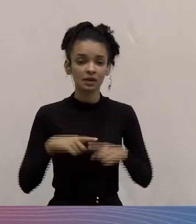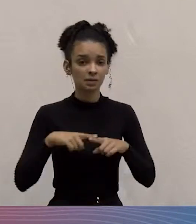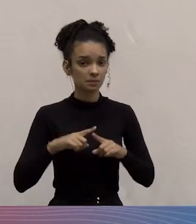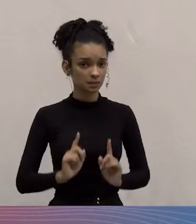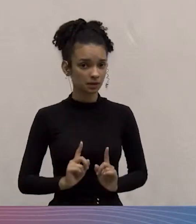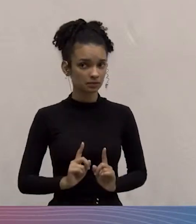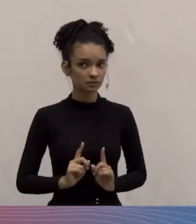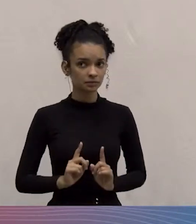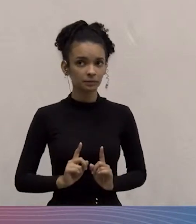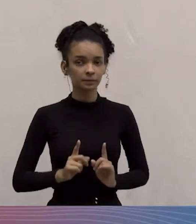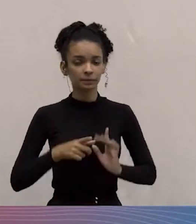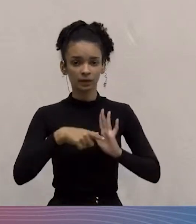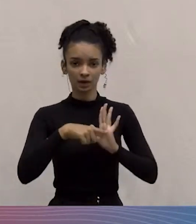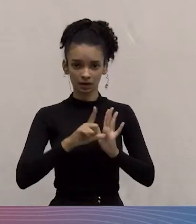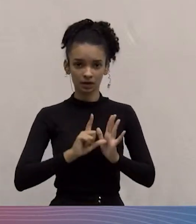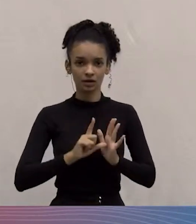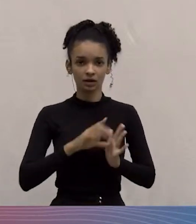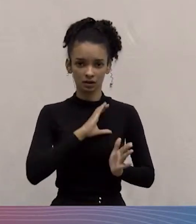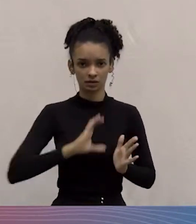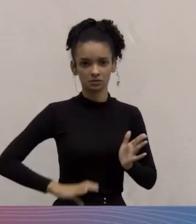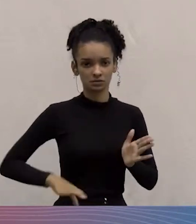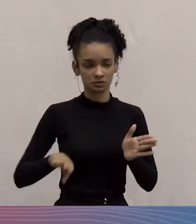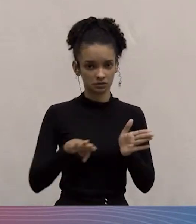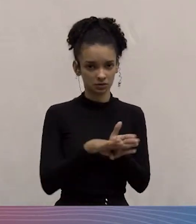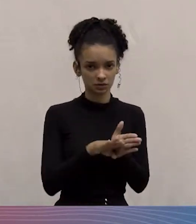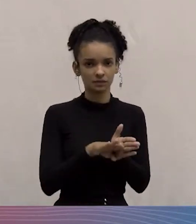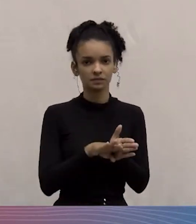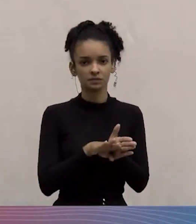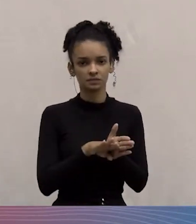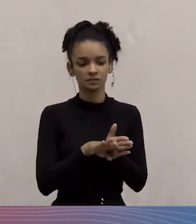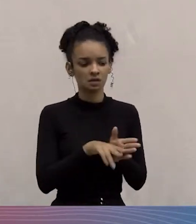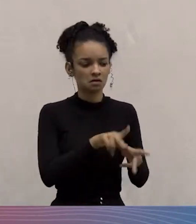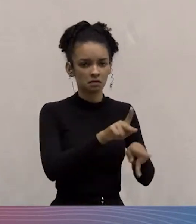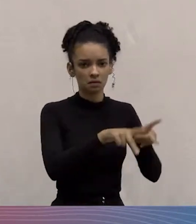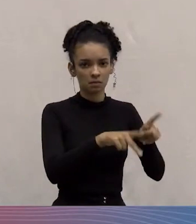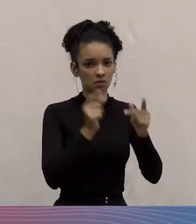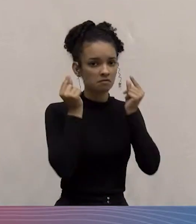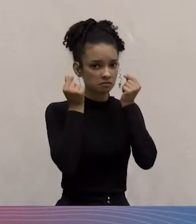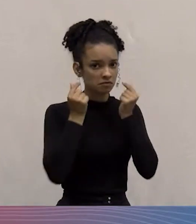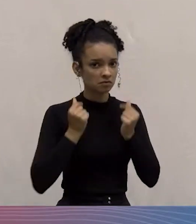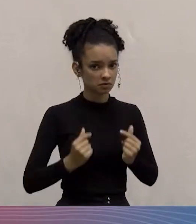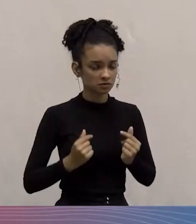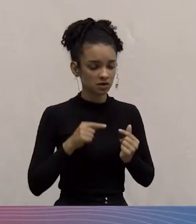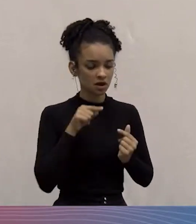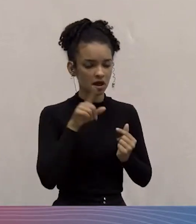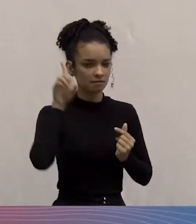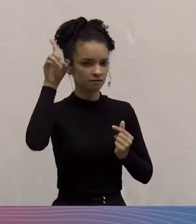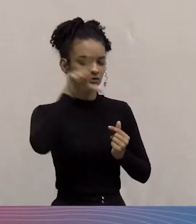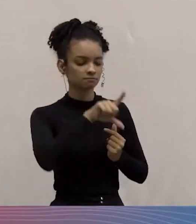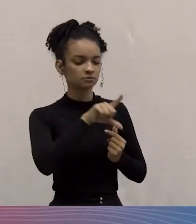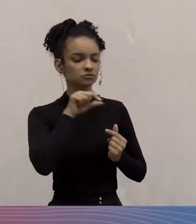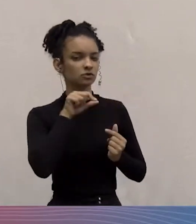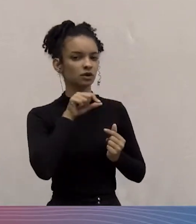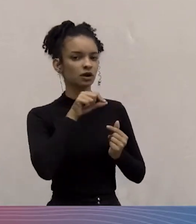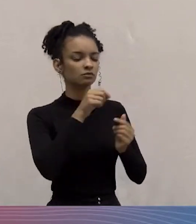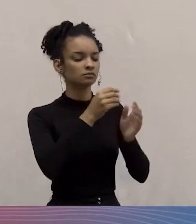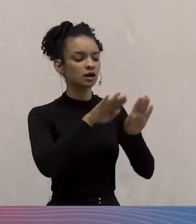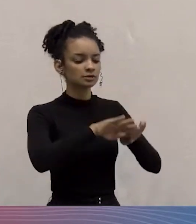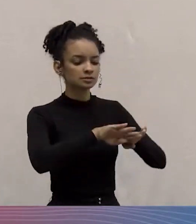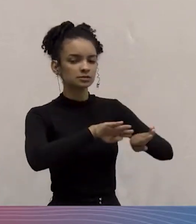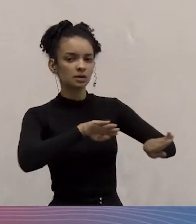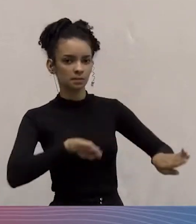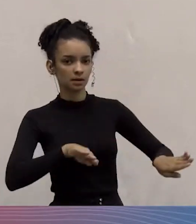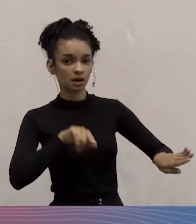antes de chegar a Cristo, o povo judeu era um povo separado por Deus, era um povo